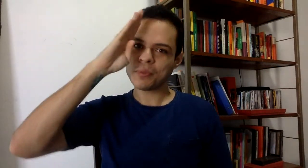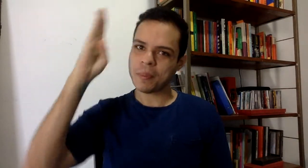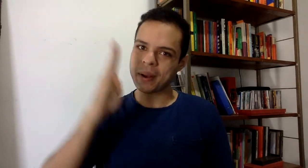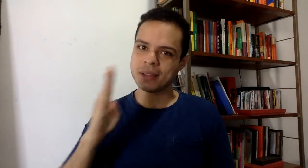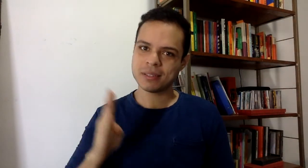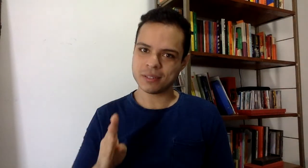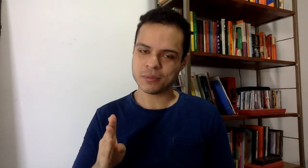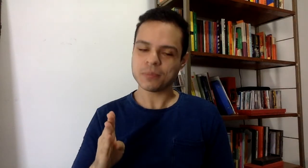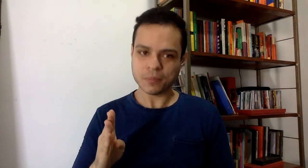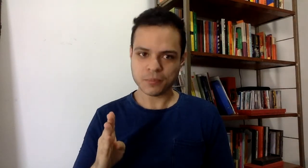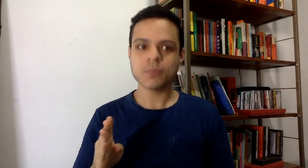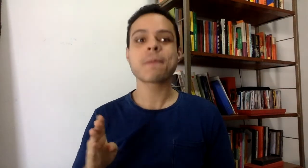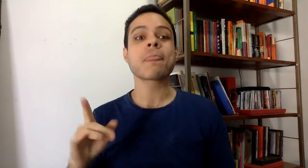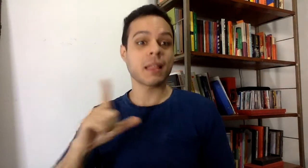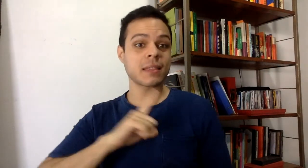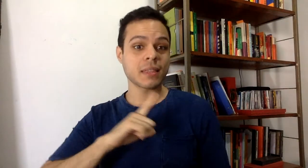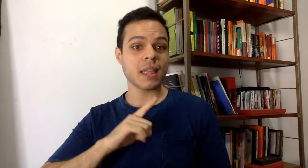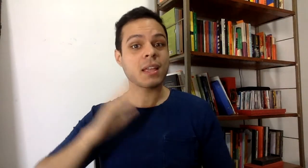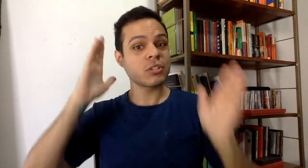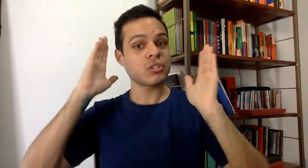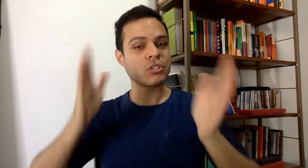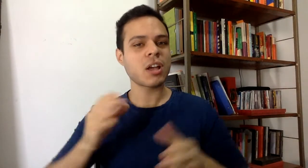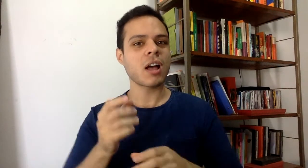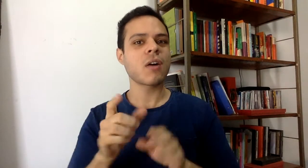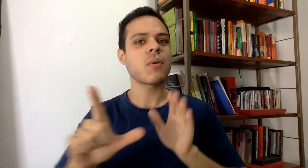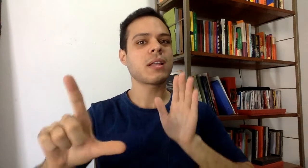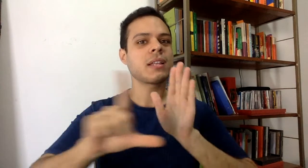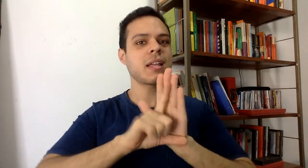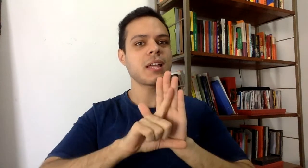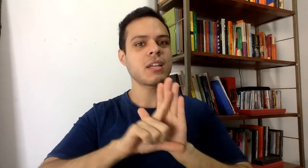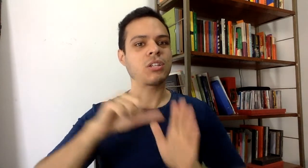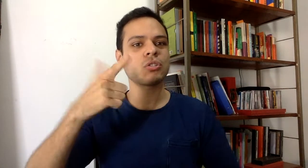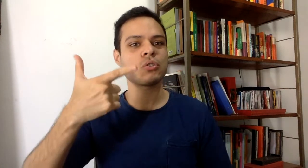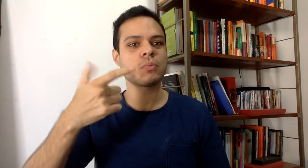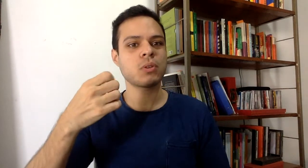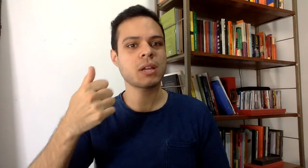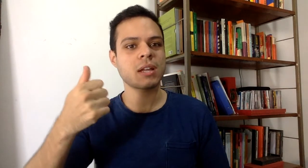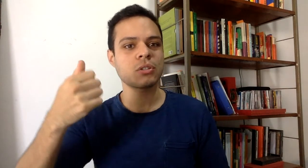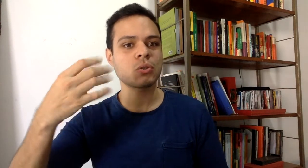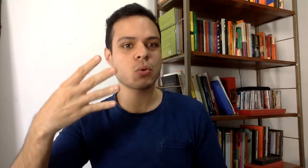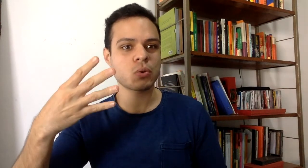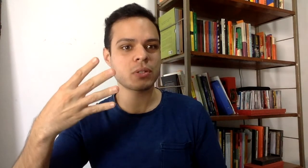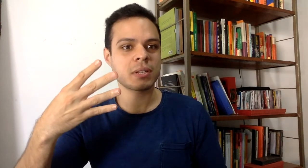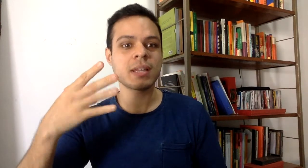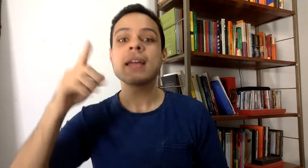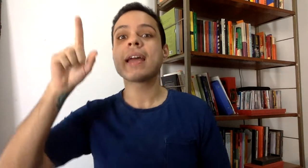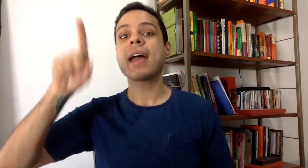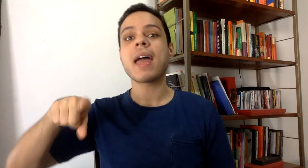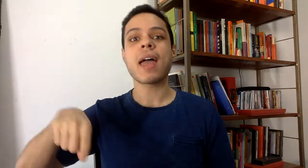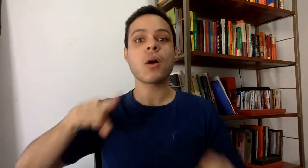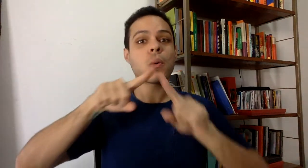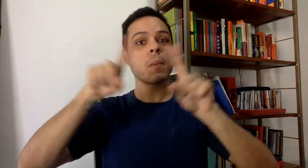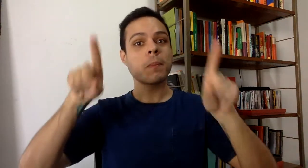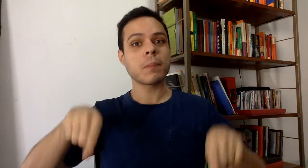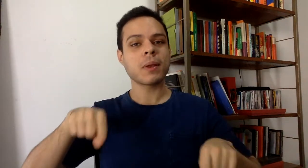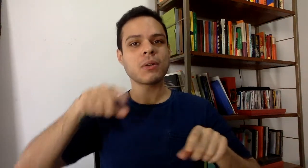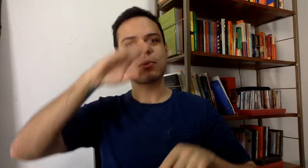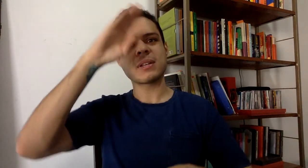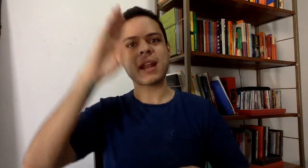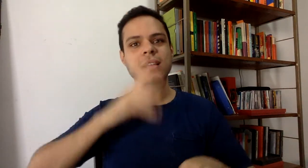de surdos no Brasil, aqui nós já temos, através de uma lei de 2014, que